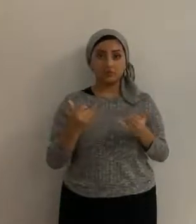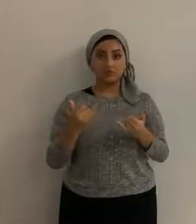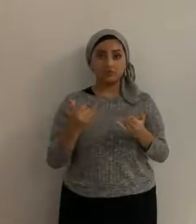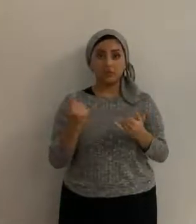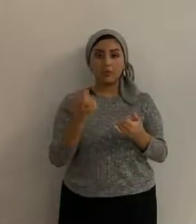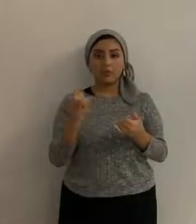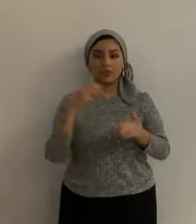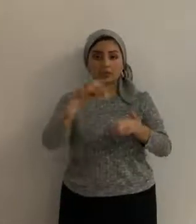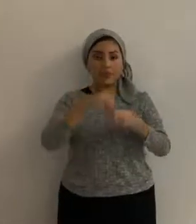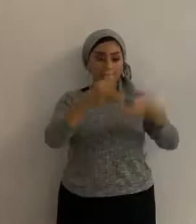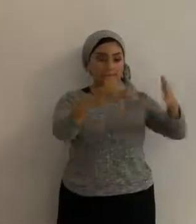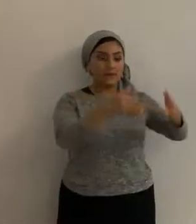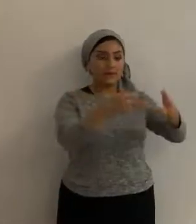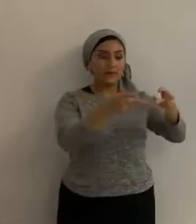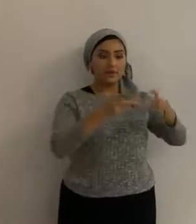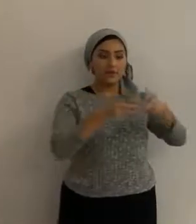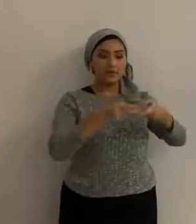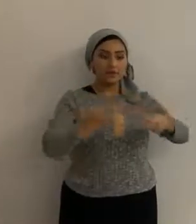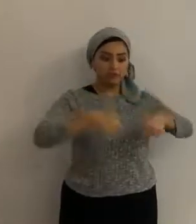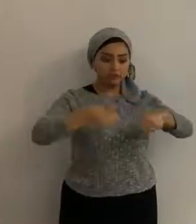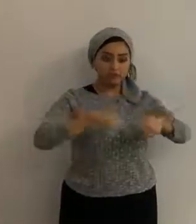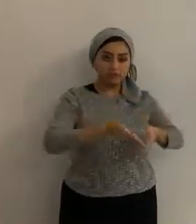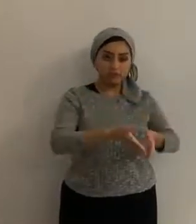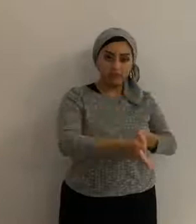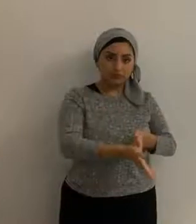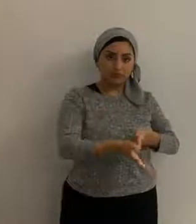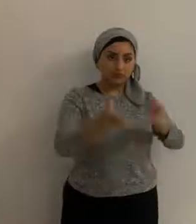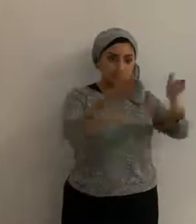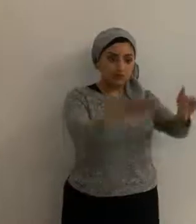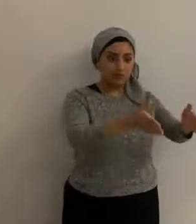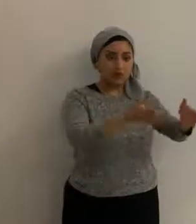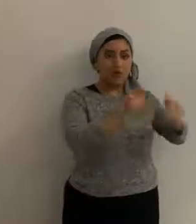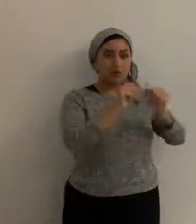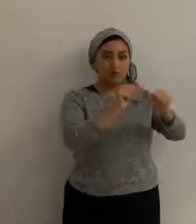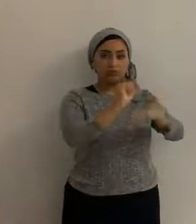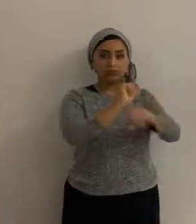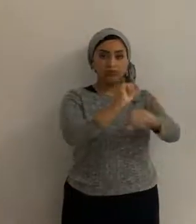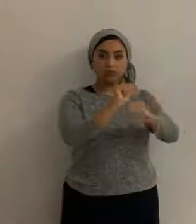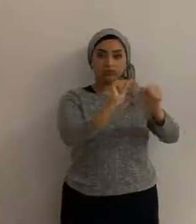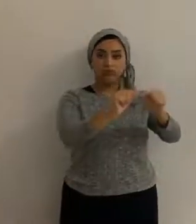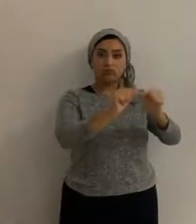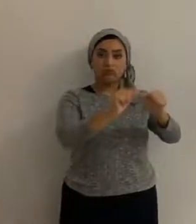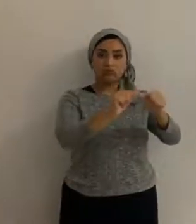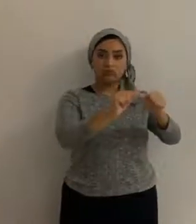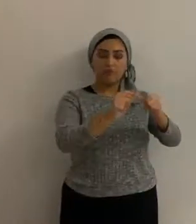sección, la grúa igual, y siguen trabajando. Esto es muy interesante.